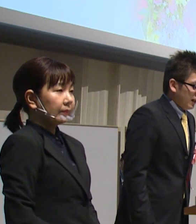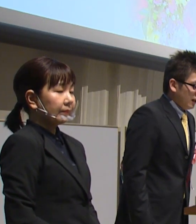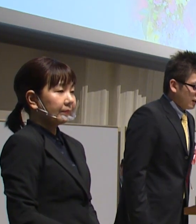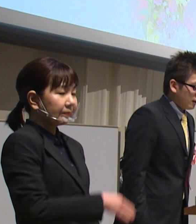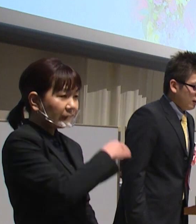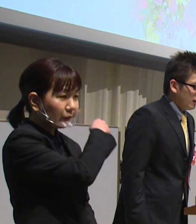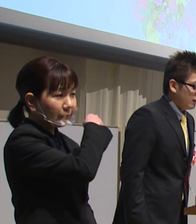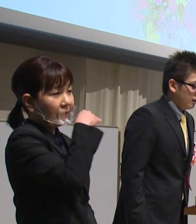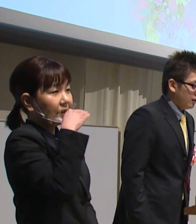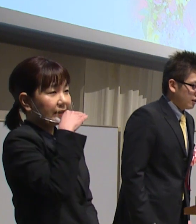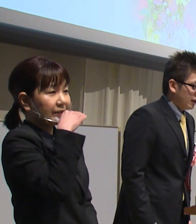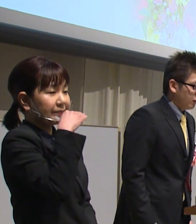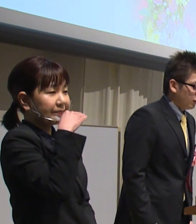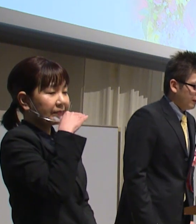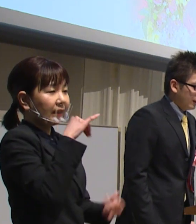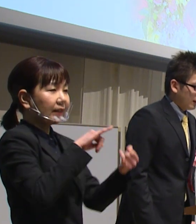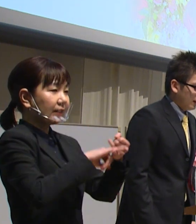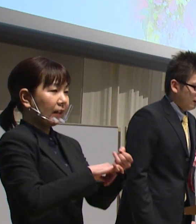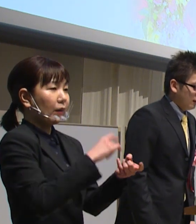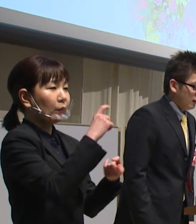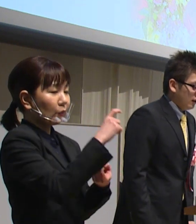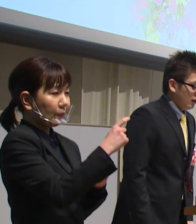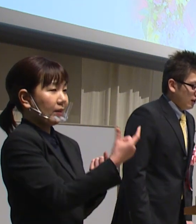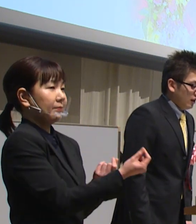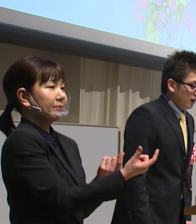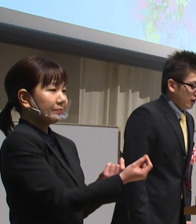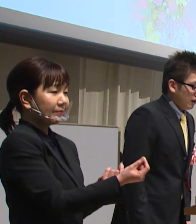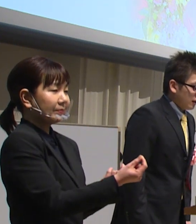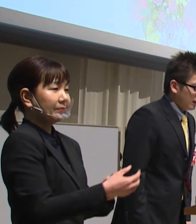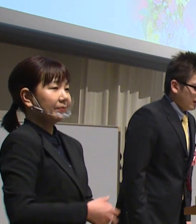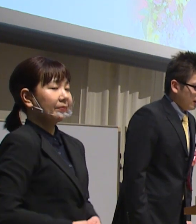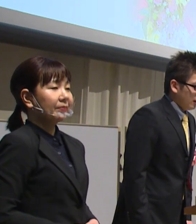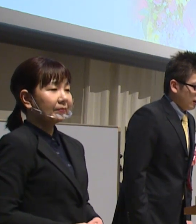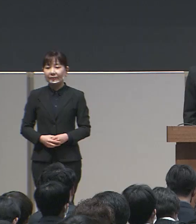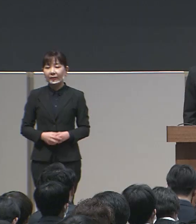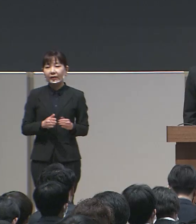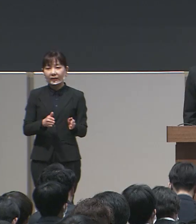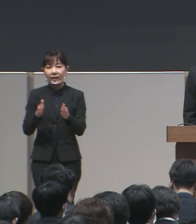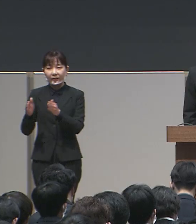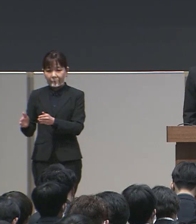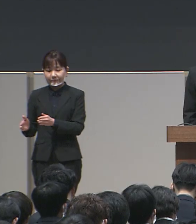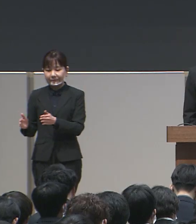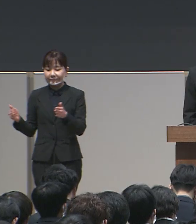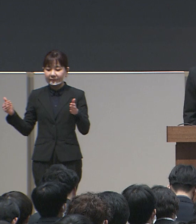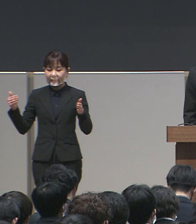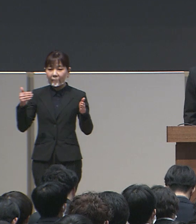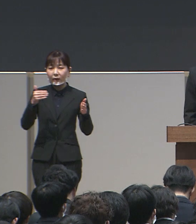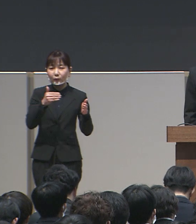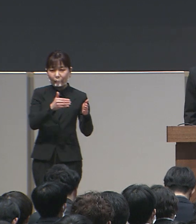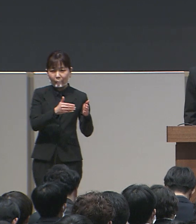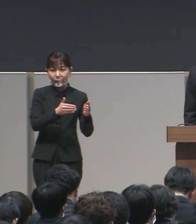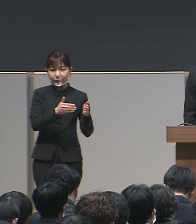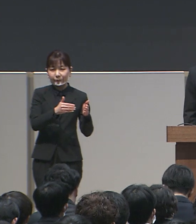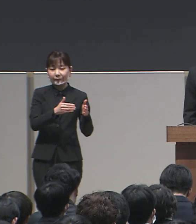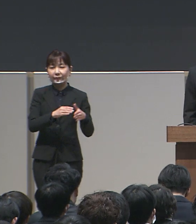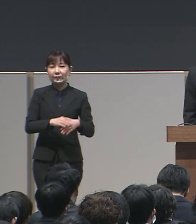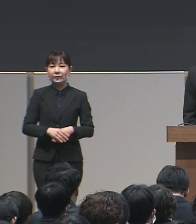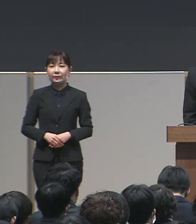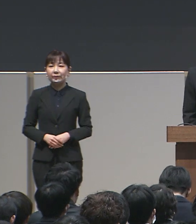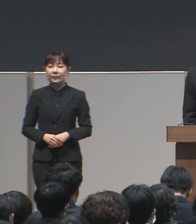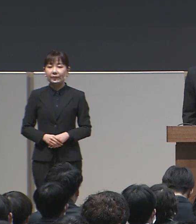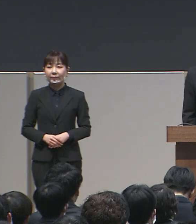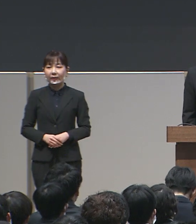立派な新成人誓いの言葉でしたねさていよいよ最後となります